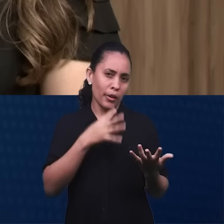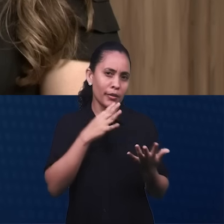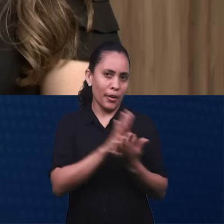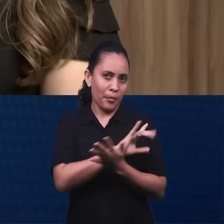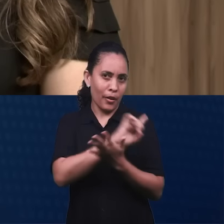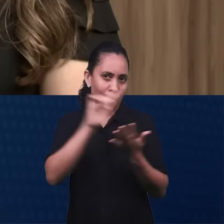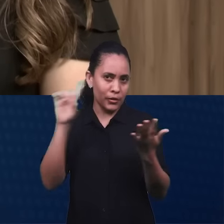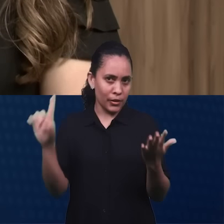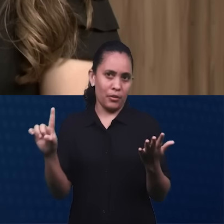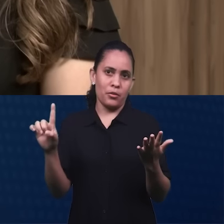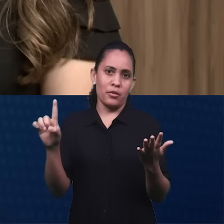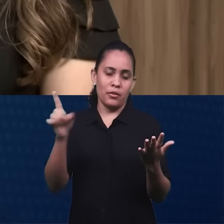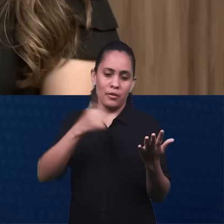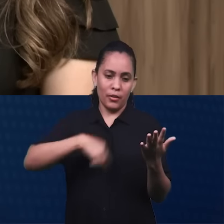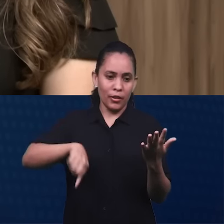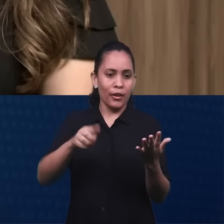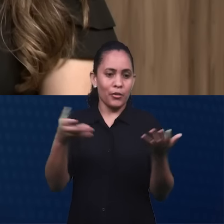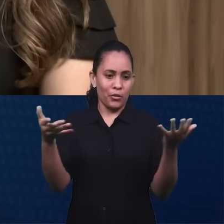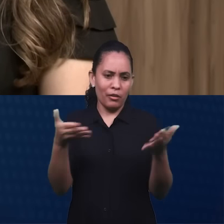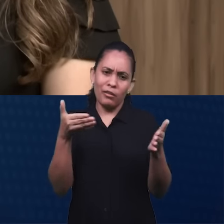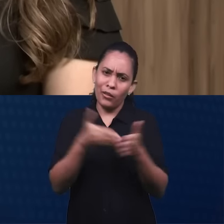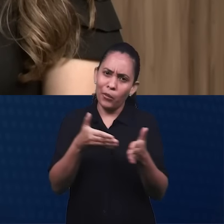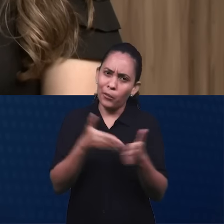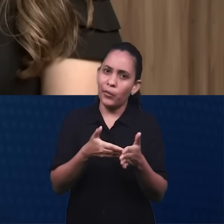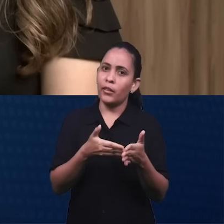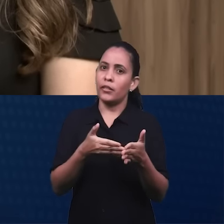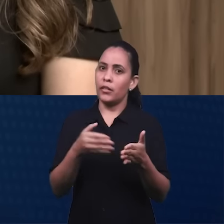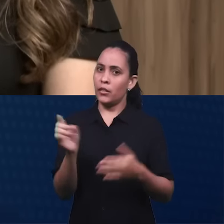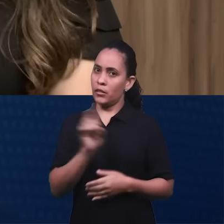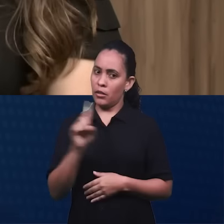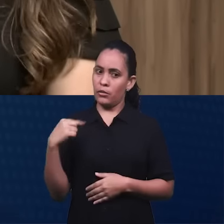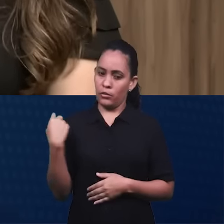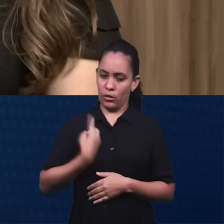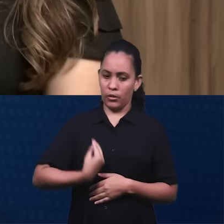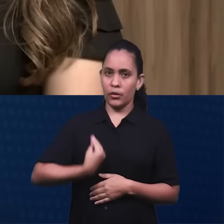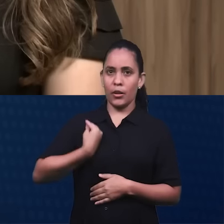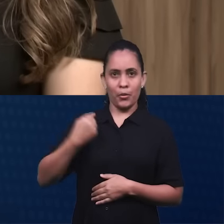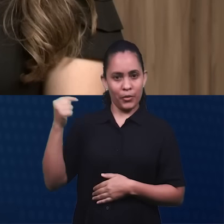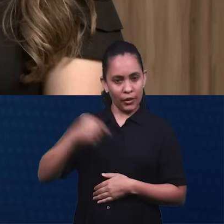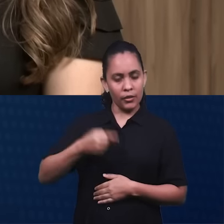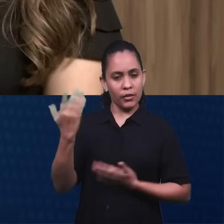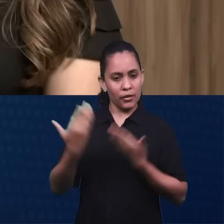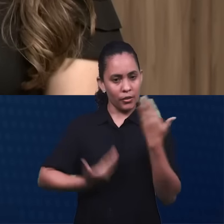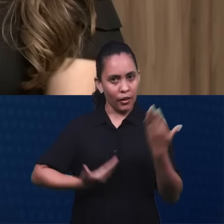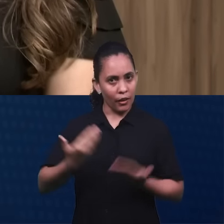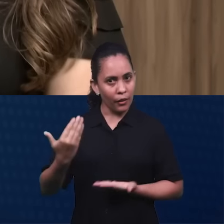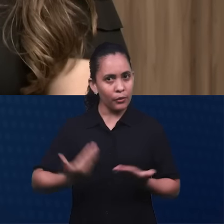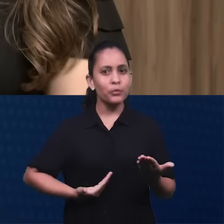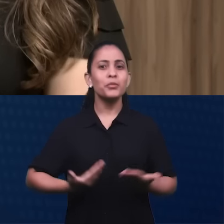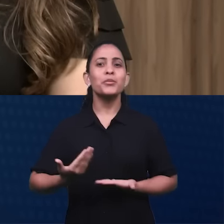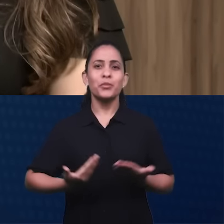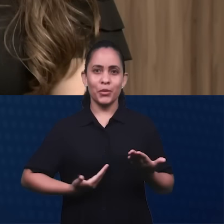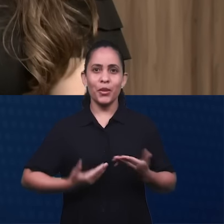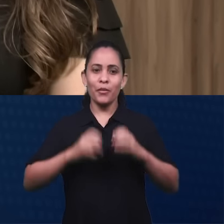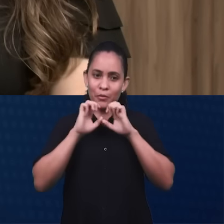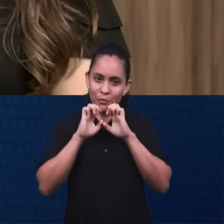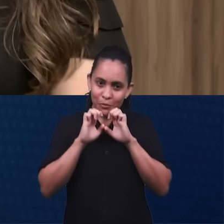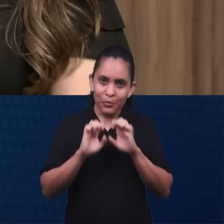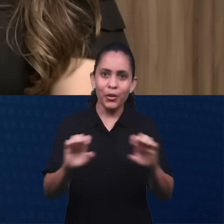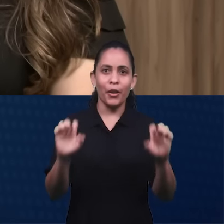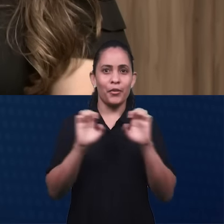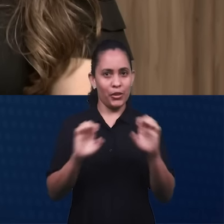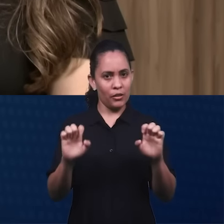do Senhor que isso seja um impedimento, né? Estamos aqui também como atalaias, como servos para ser canal de